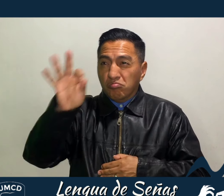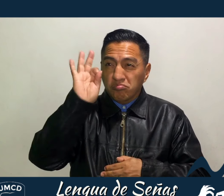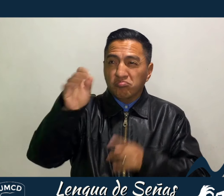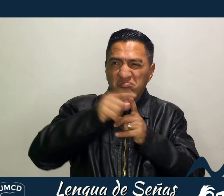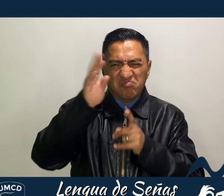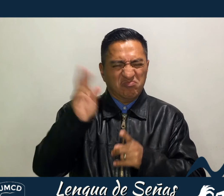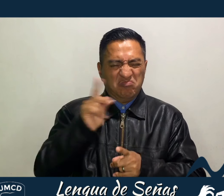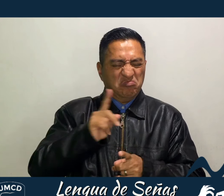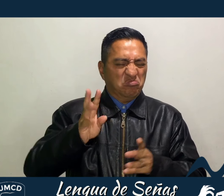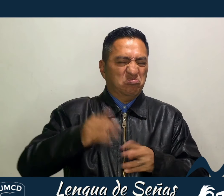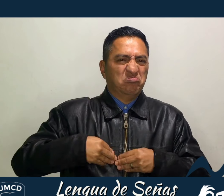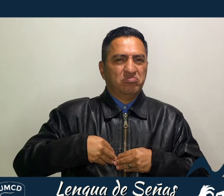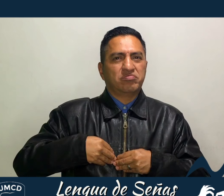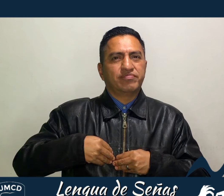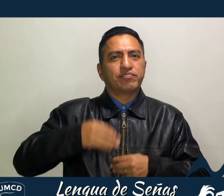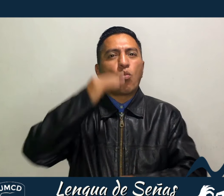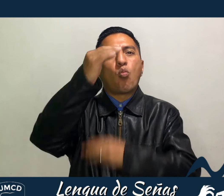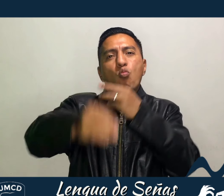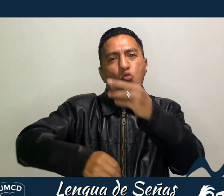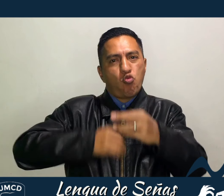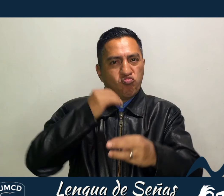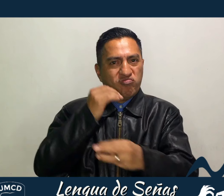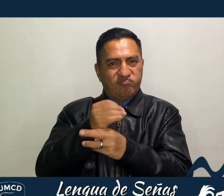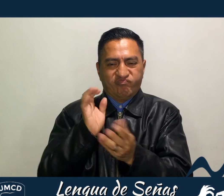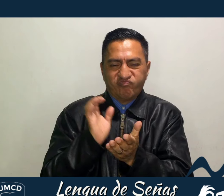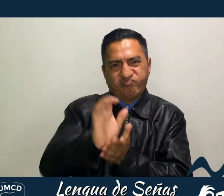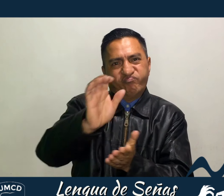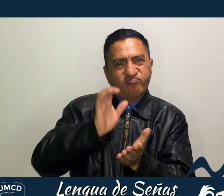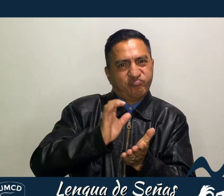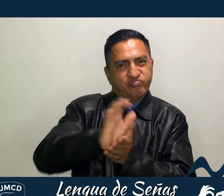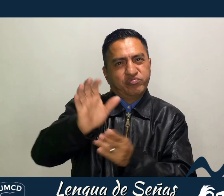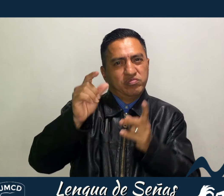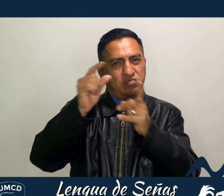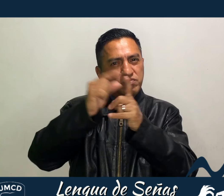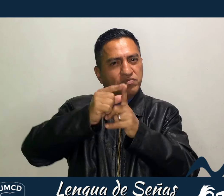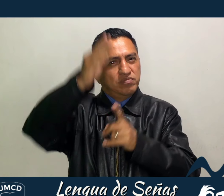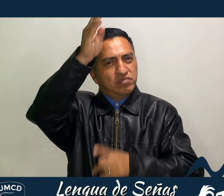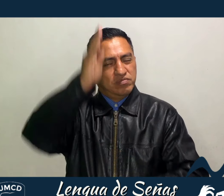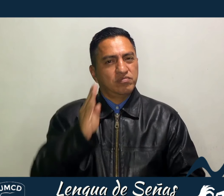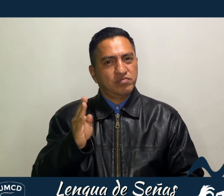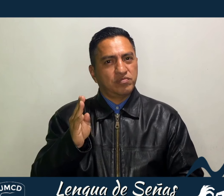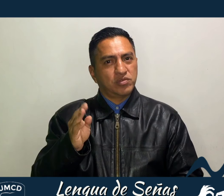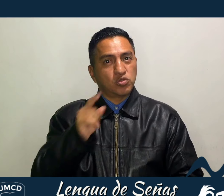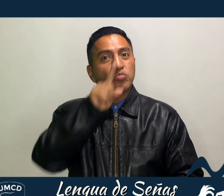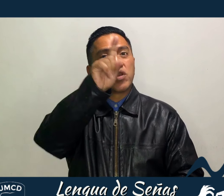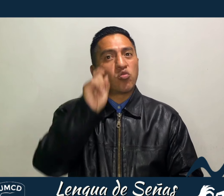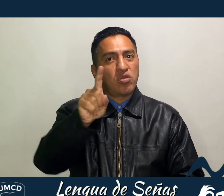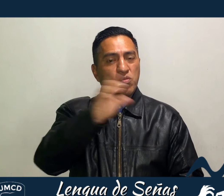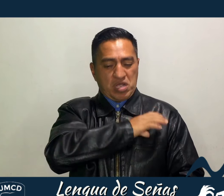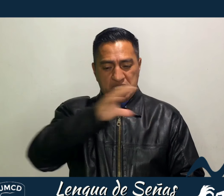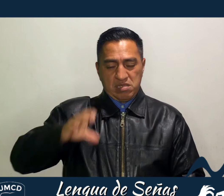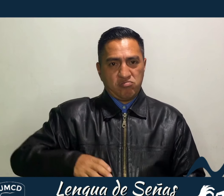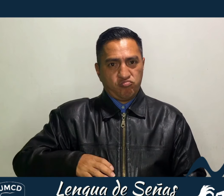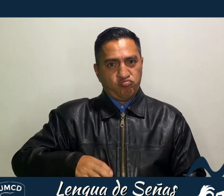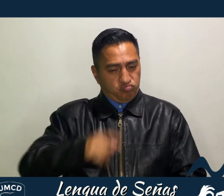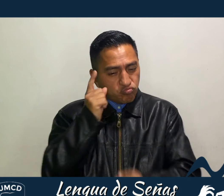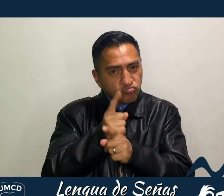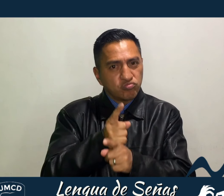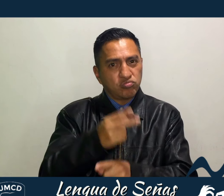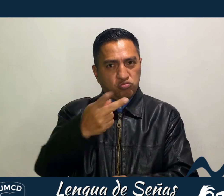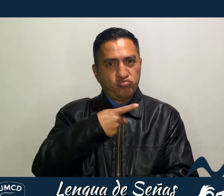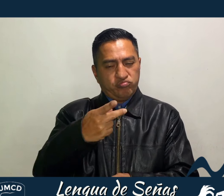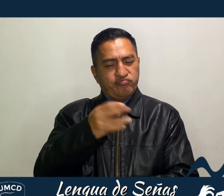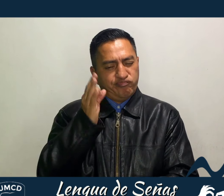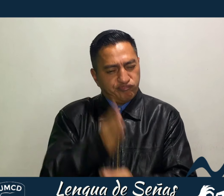por el mundo en el que vivimos hoy? ¿Será que como cristianos estamos en lo correcto al